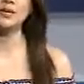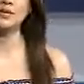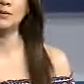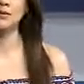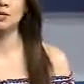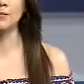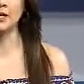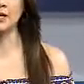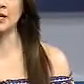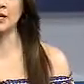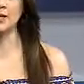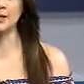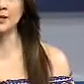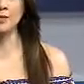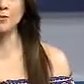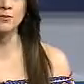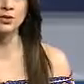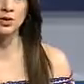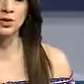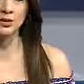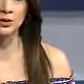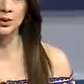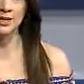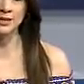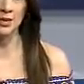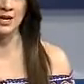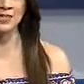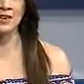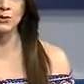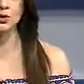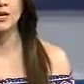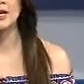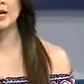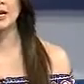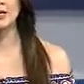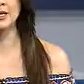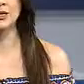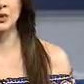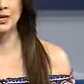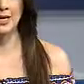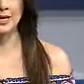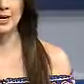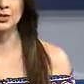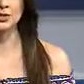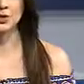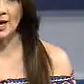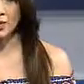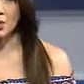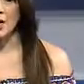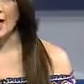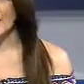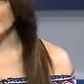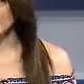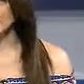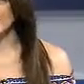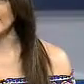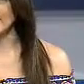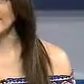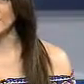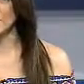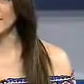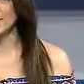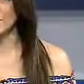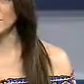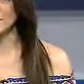Ya le contábamos también esta información en los titulares, se lo adelantábamos, que la Iglesia Católica ha reaccionado al caso